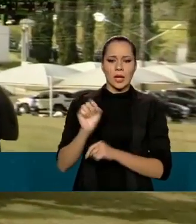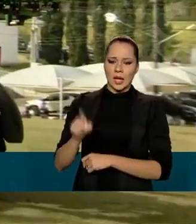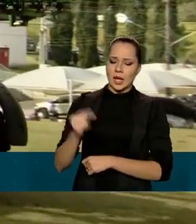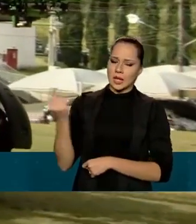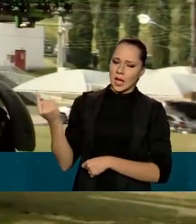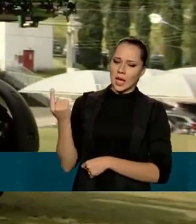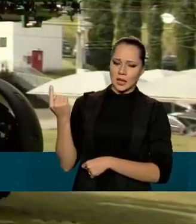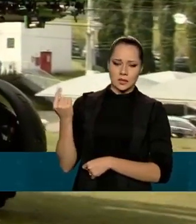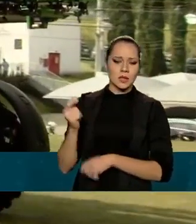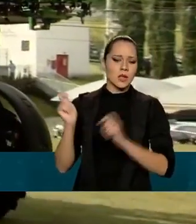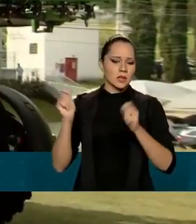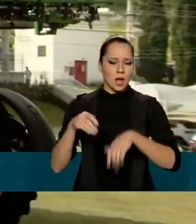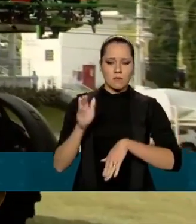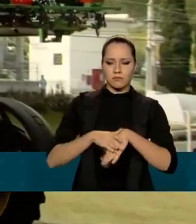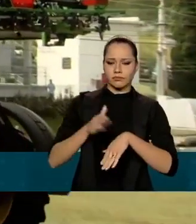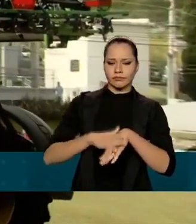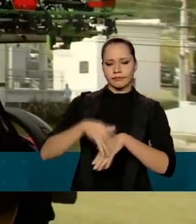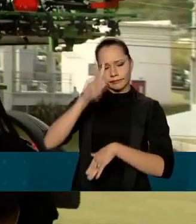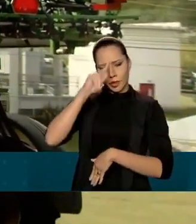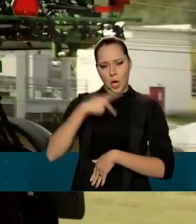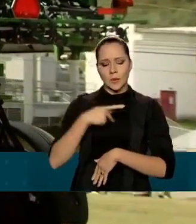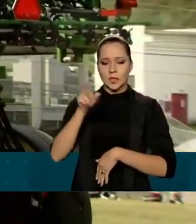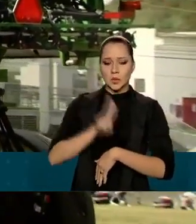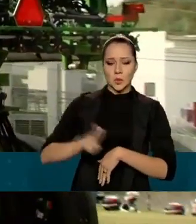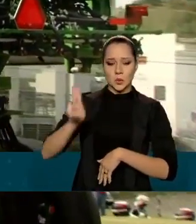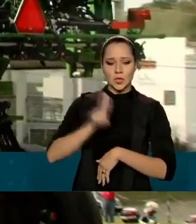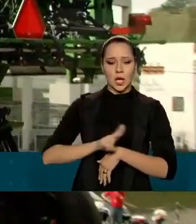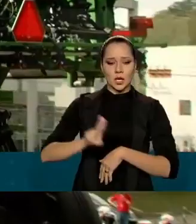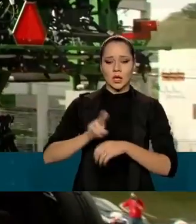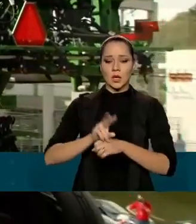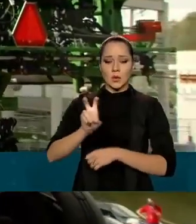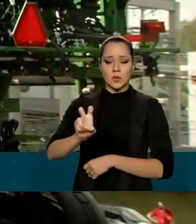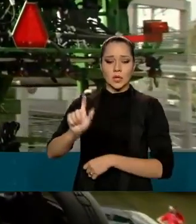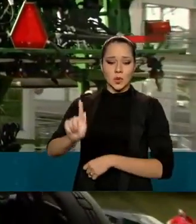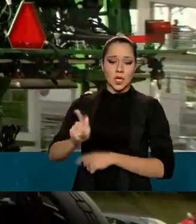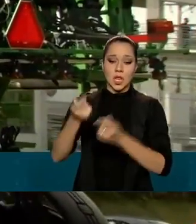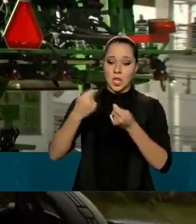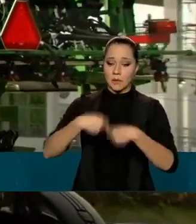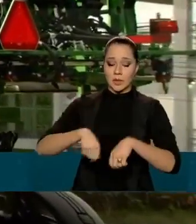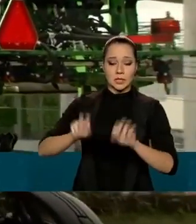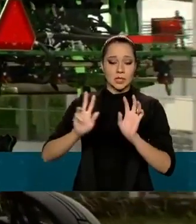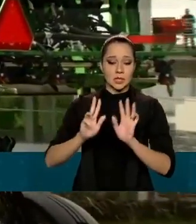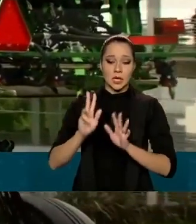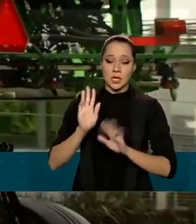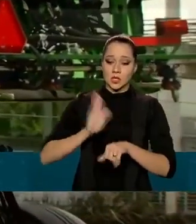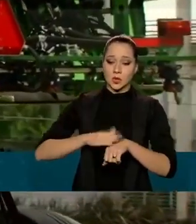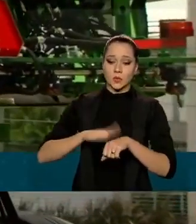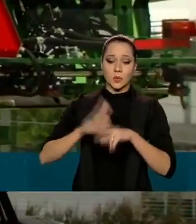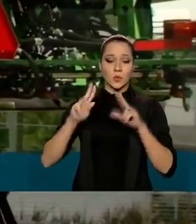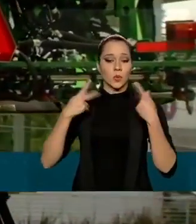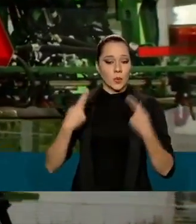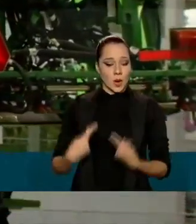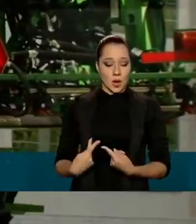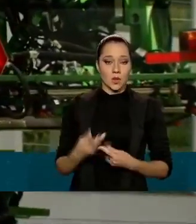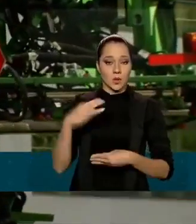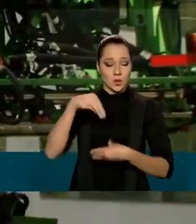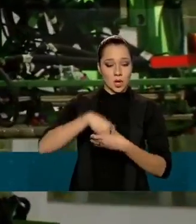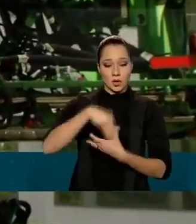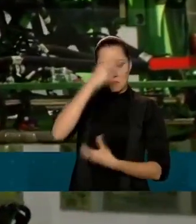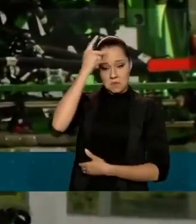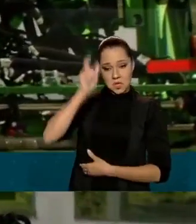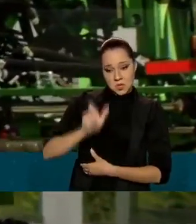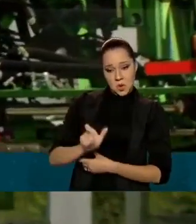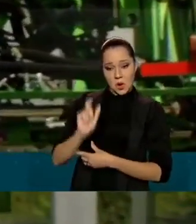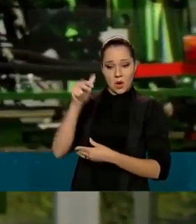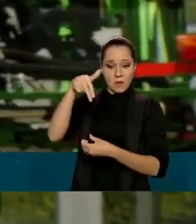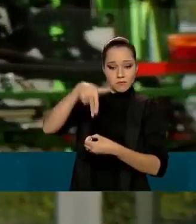essas máquinas tenham total autonomia e sejam usadas com o 5G sem a presença da mão de obra humana, sem a